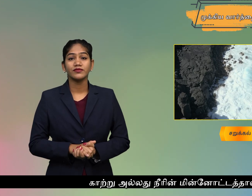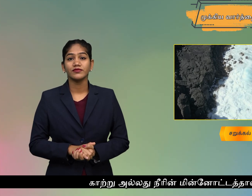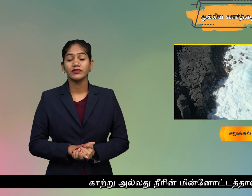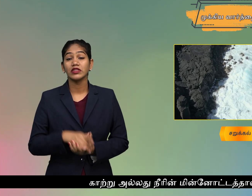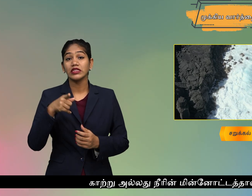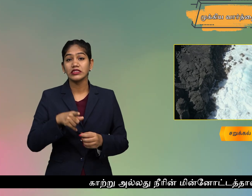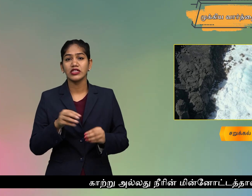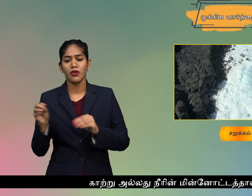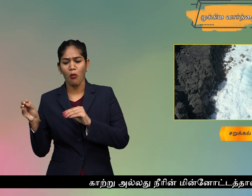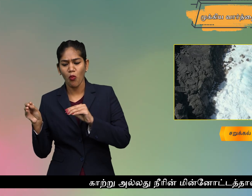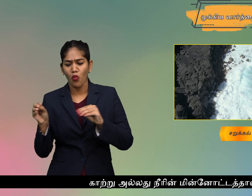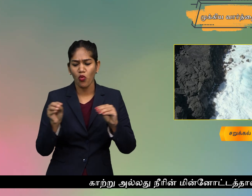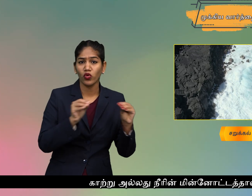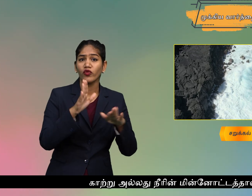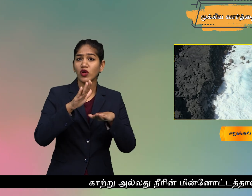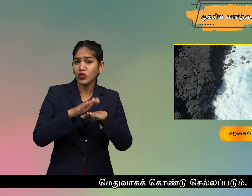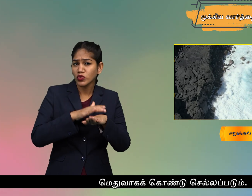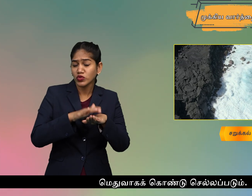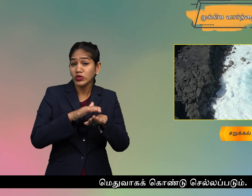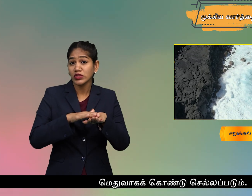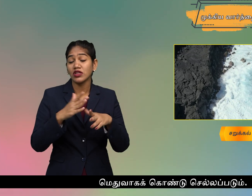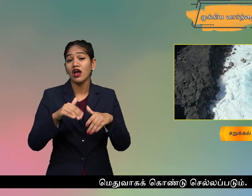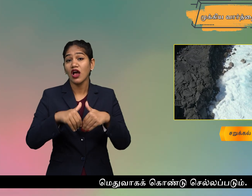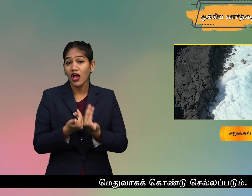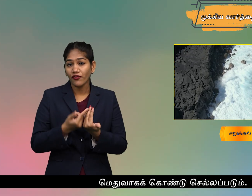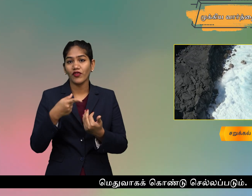காற்று அல்லது நீரின் மின்னோட்டத்தால் மெதுவாக கொண்டு செல்லப்படும்.